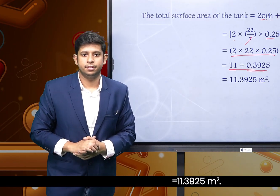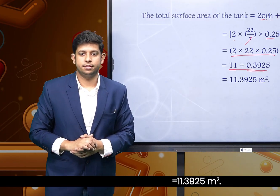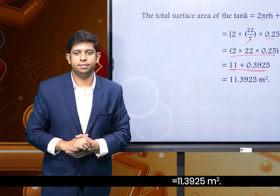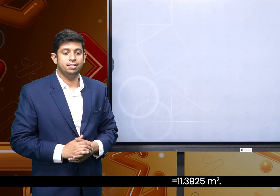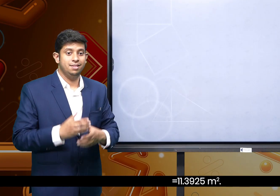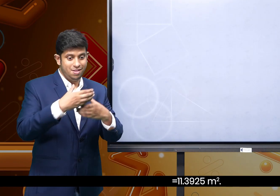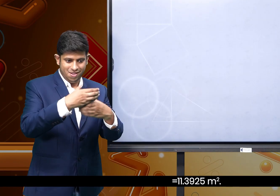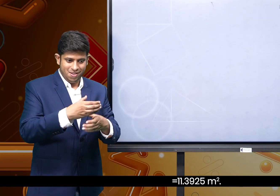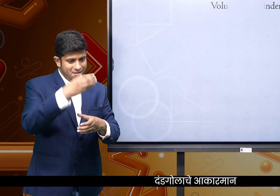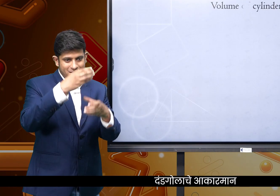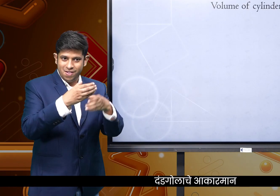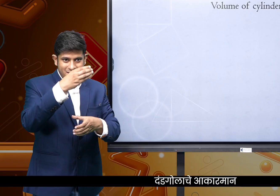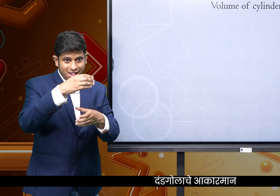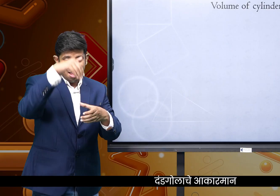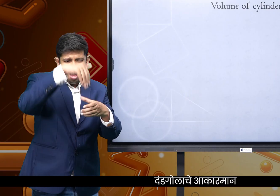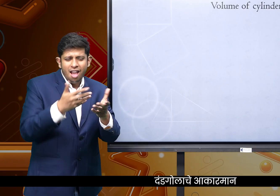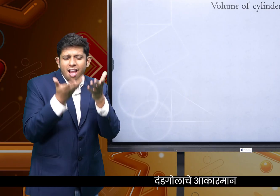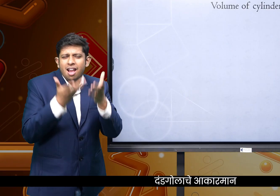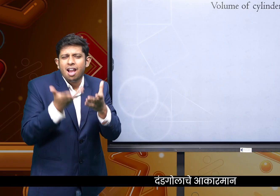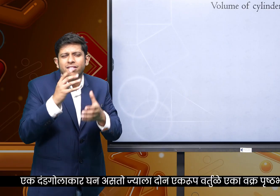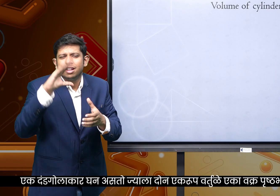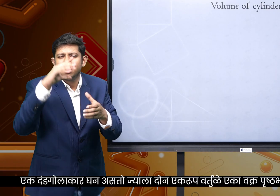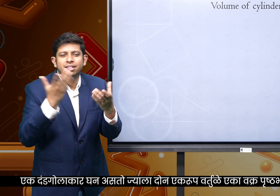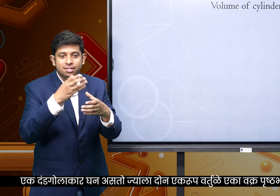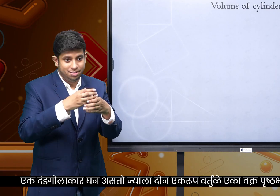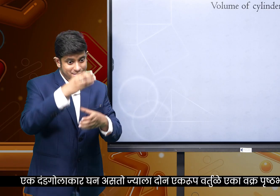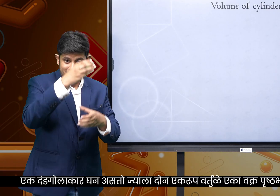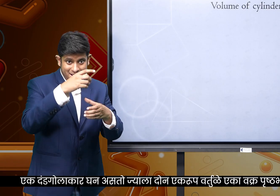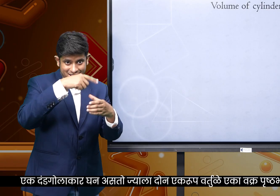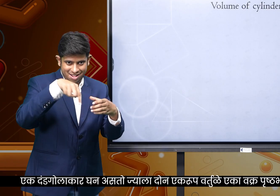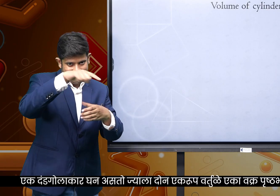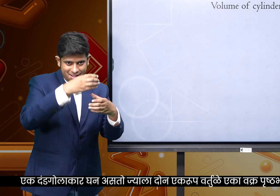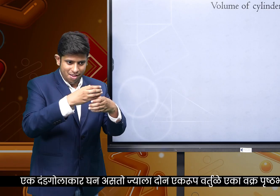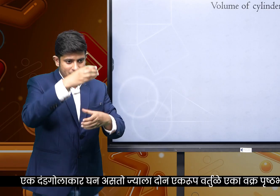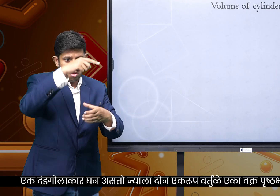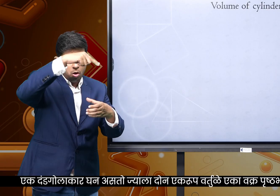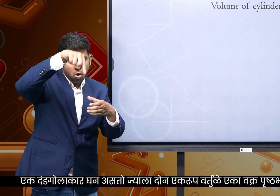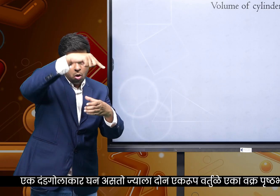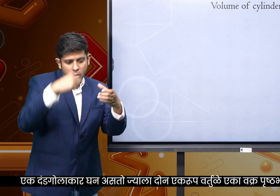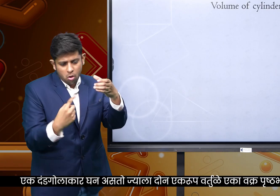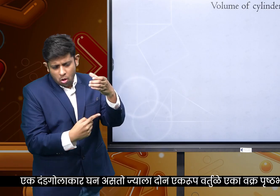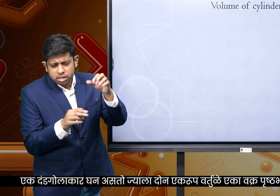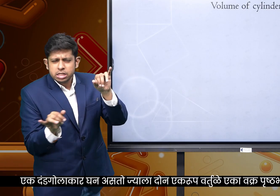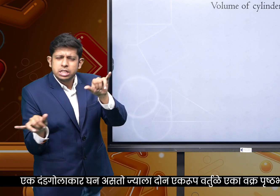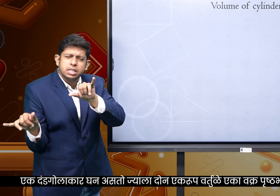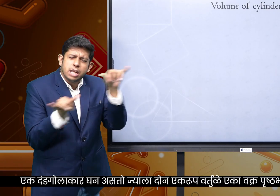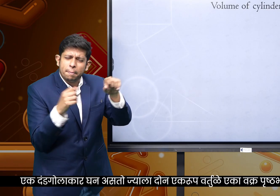11.3925 मीटरचा वर्ग. दंडगोलाचे आकारमान. एक दंडगोलाकार घन असतो ज्याला 2 एकरूप वर्तुळे एका वक्र